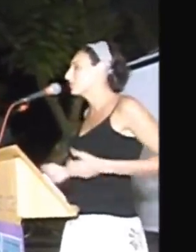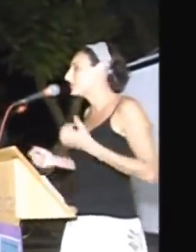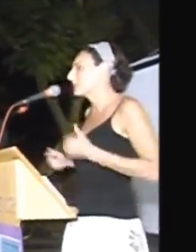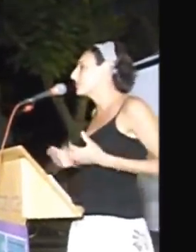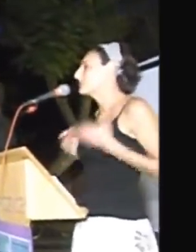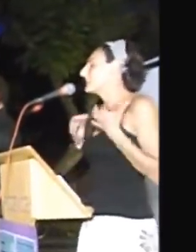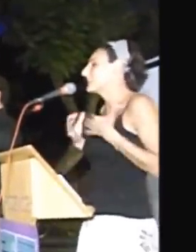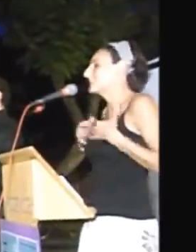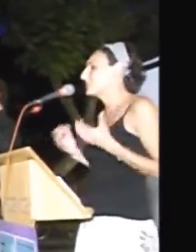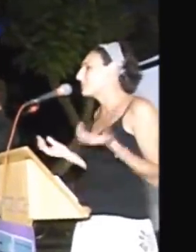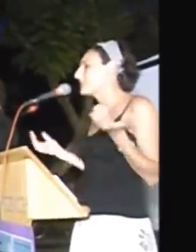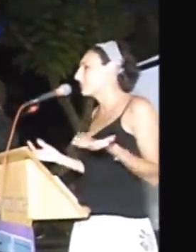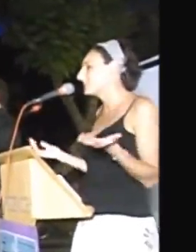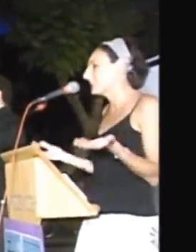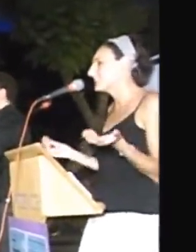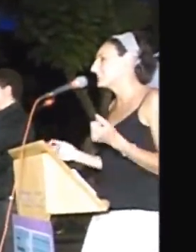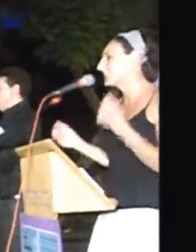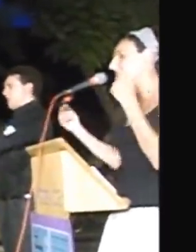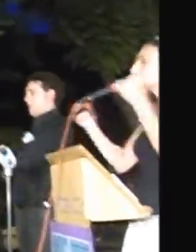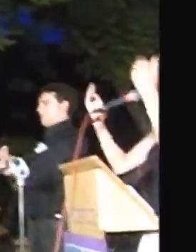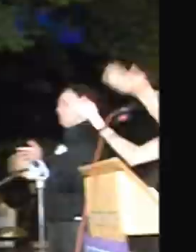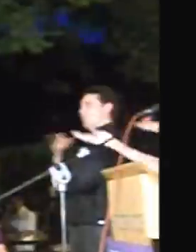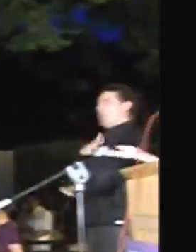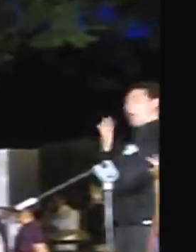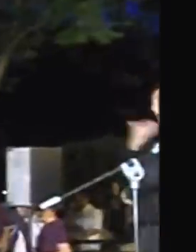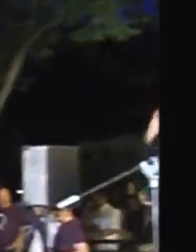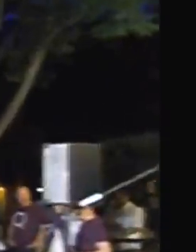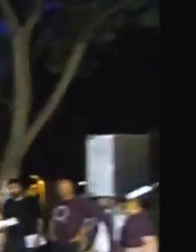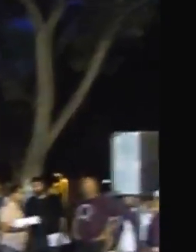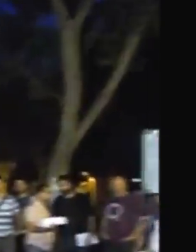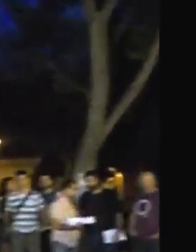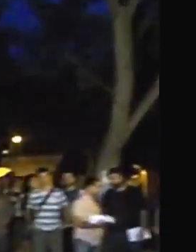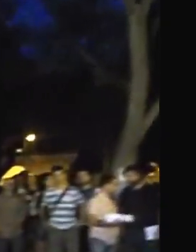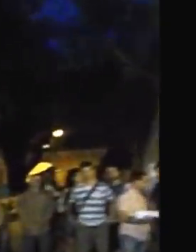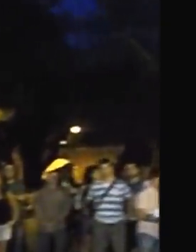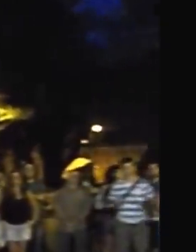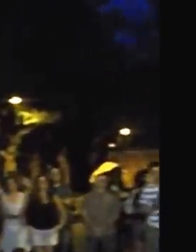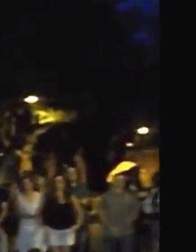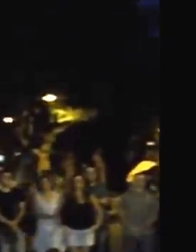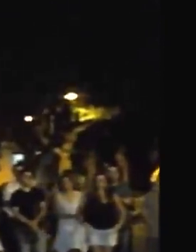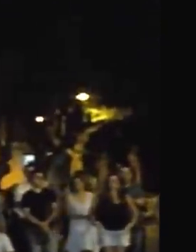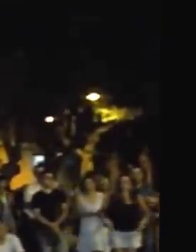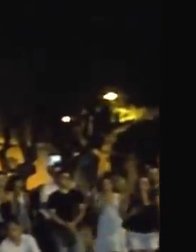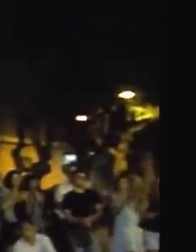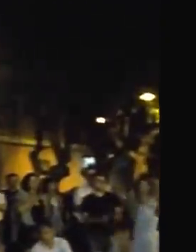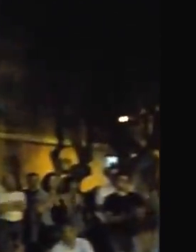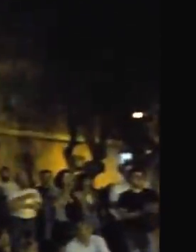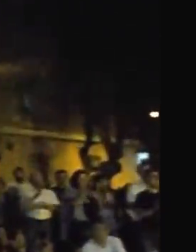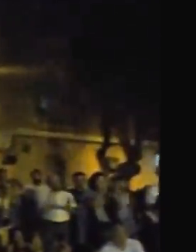nosotros no están no me están cacheando a mí a Lola Sánchez están cacheando a todas las personas que nos han